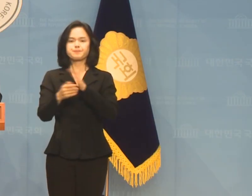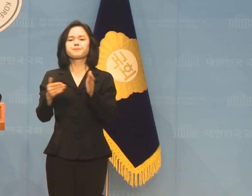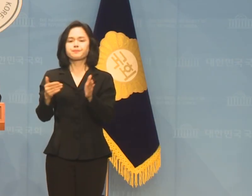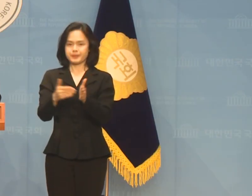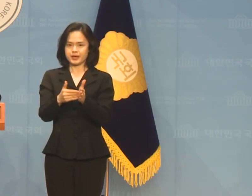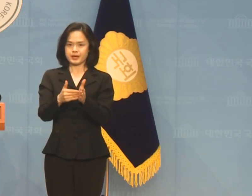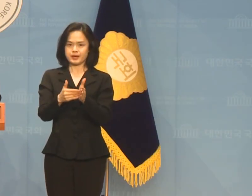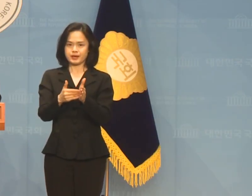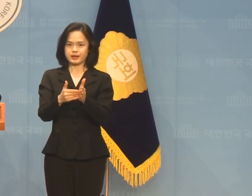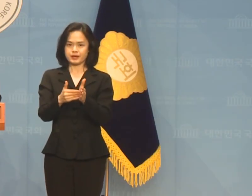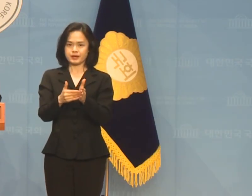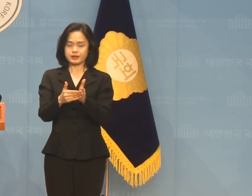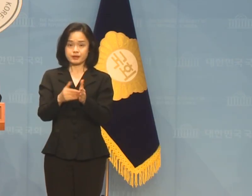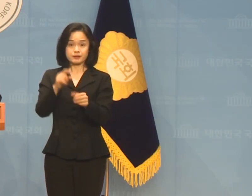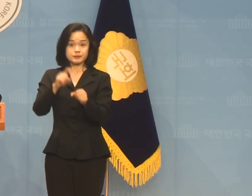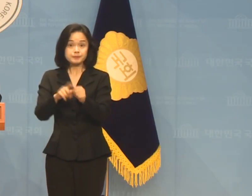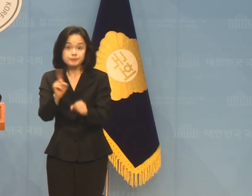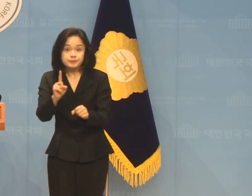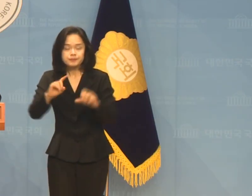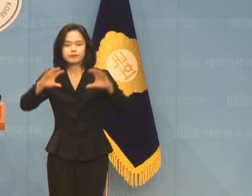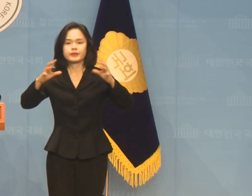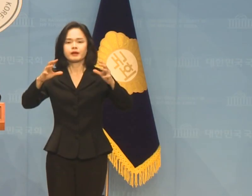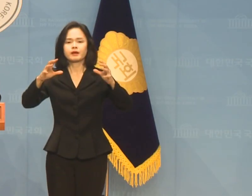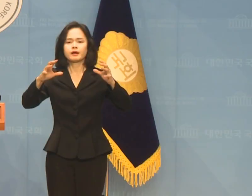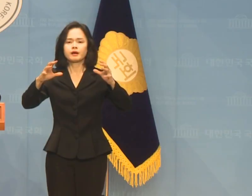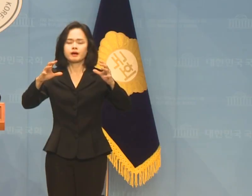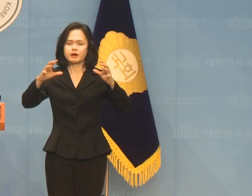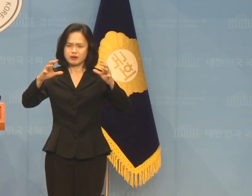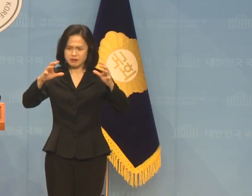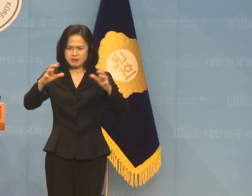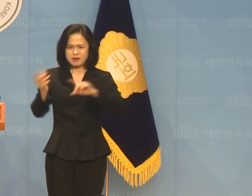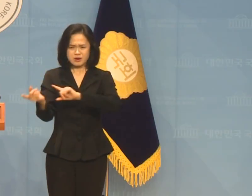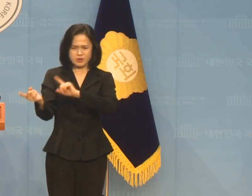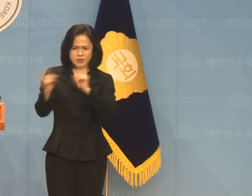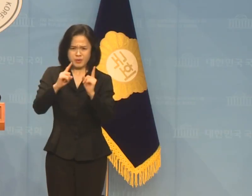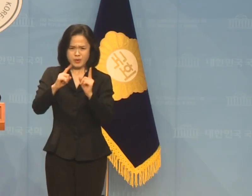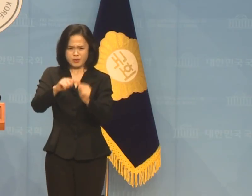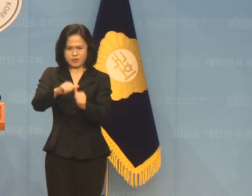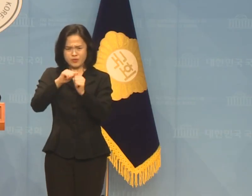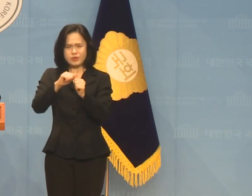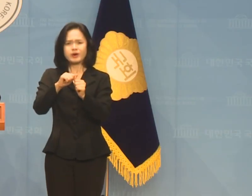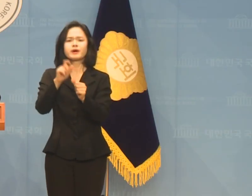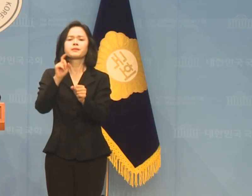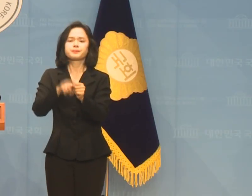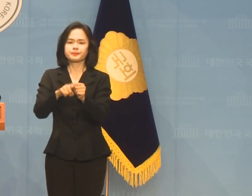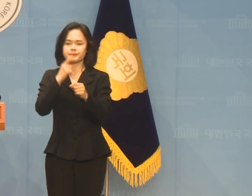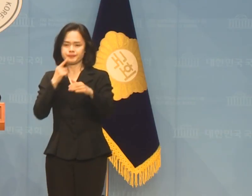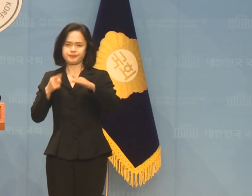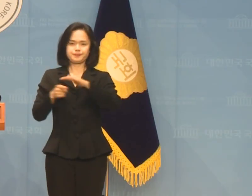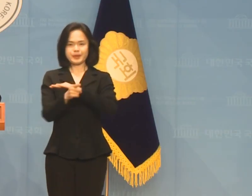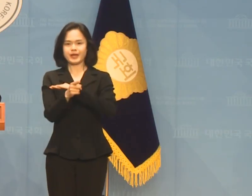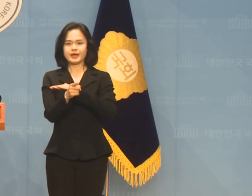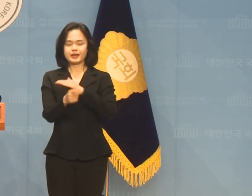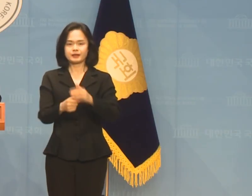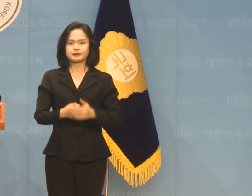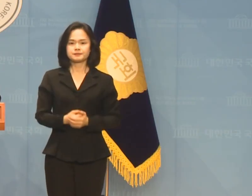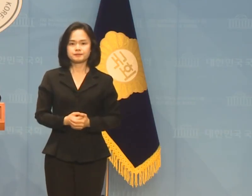것입니다. 즉 나라를 살리기 위한 결단이었던 것입니다. 이렇게 만든 원흉은 바로